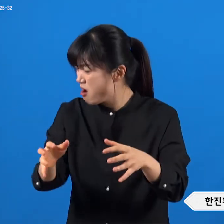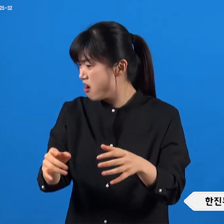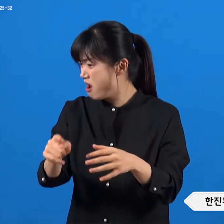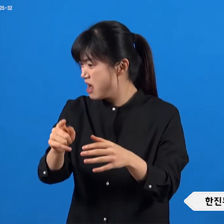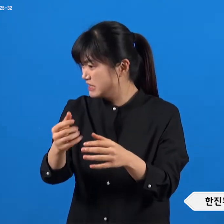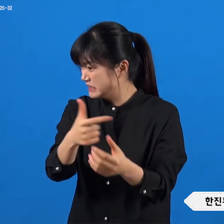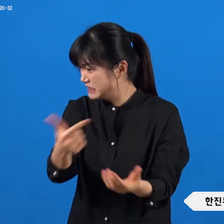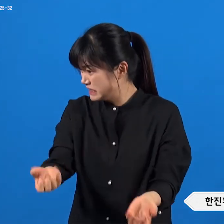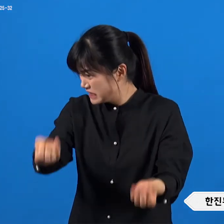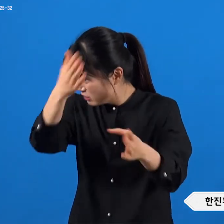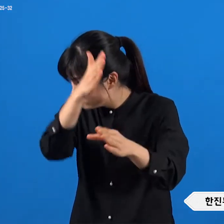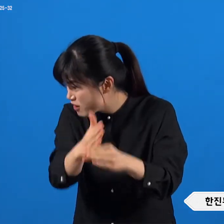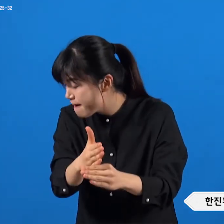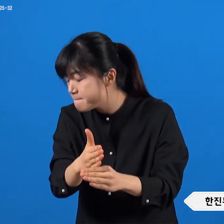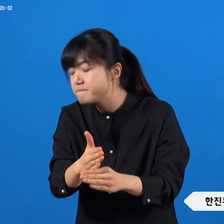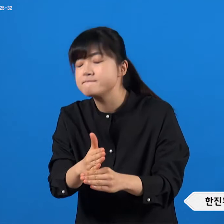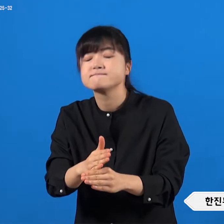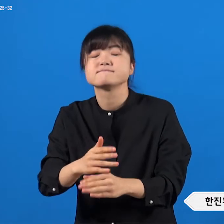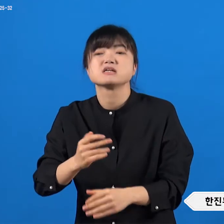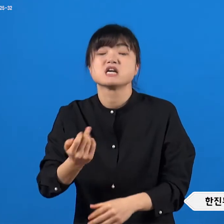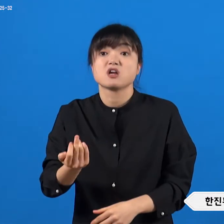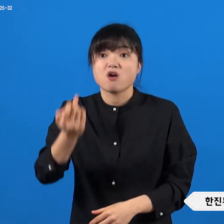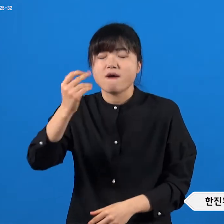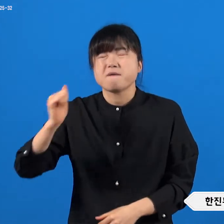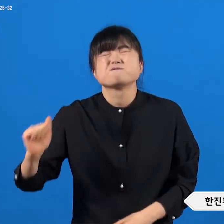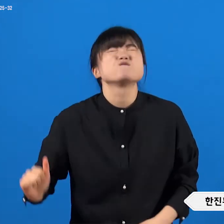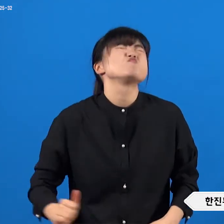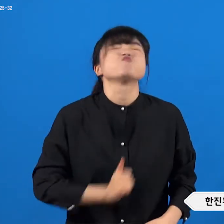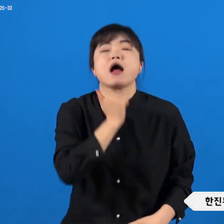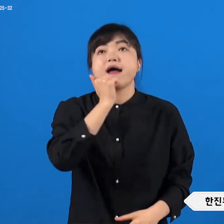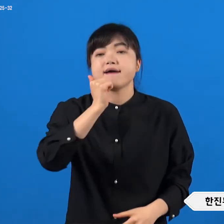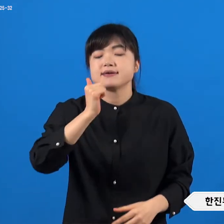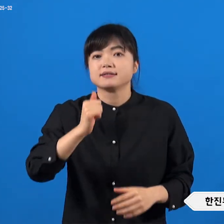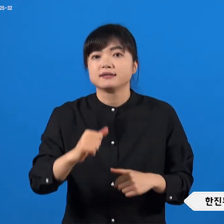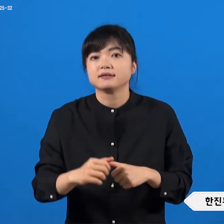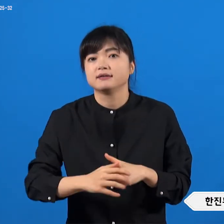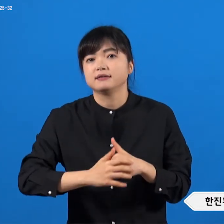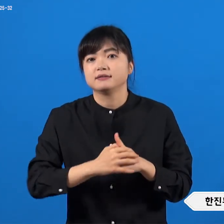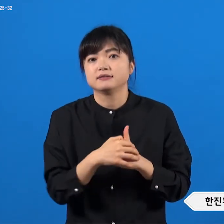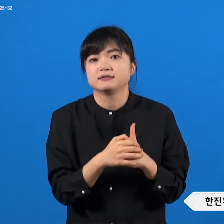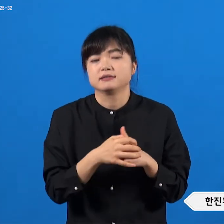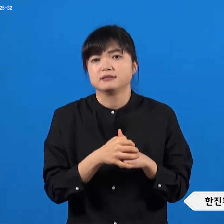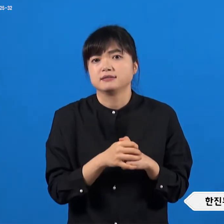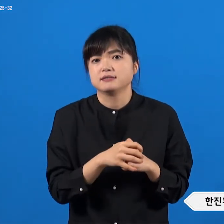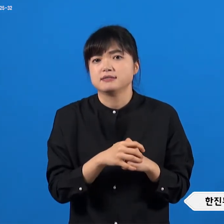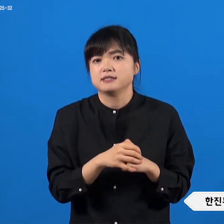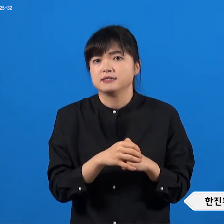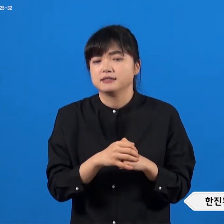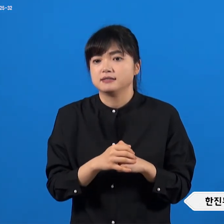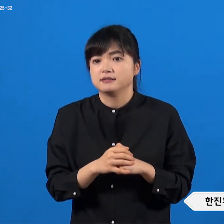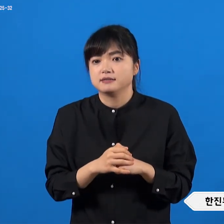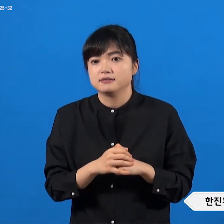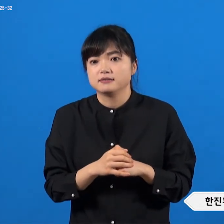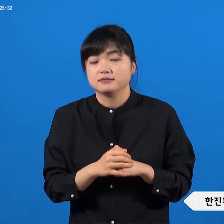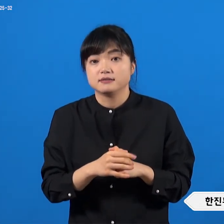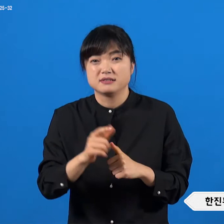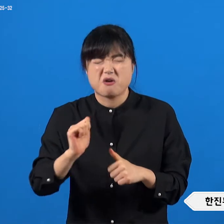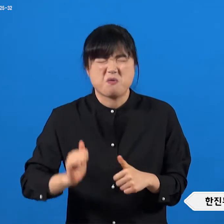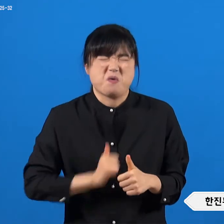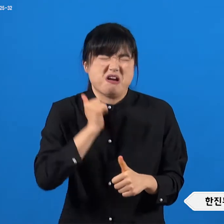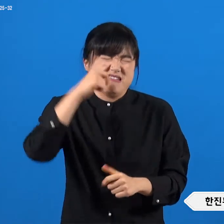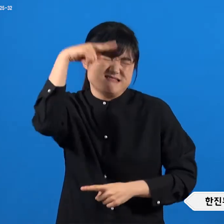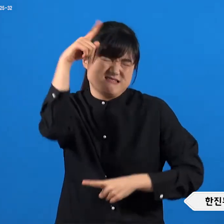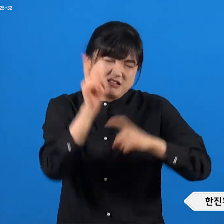모아놓고 잔치하는 것이라고 합니다. 형이 화가 나서 성질을 있는 대로 부립니다. 그 소리를